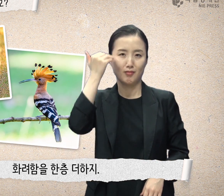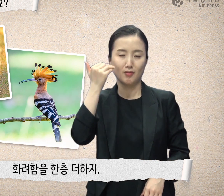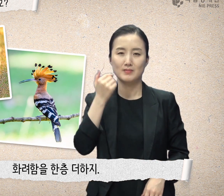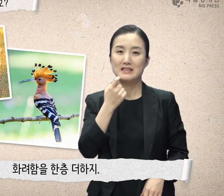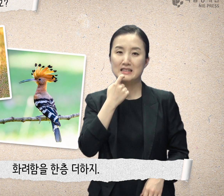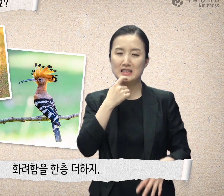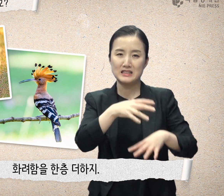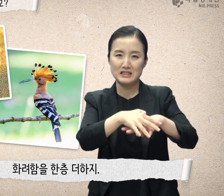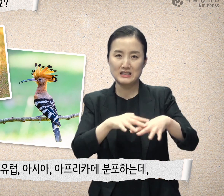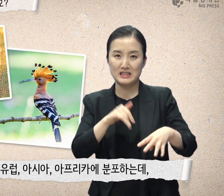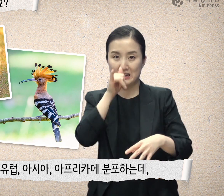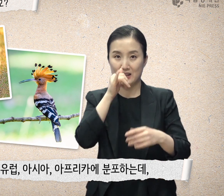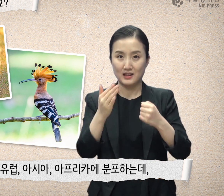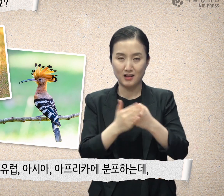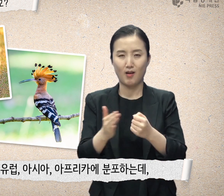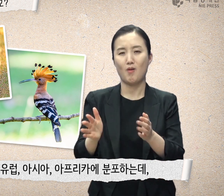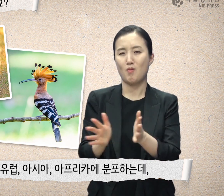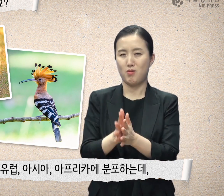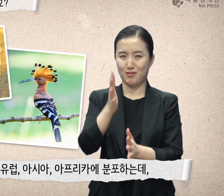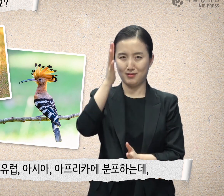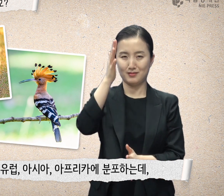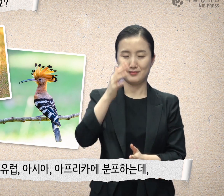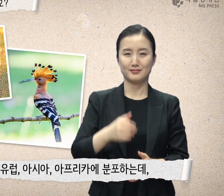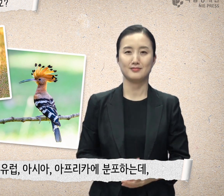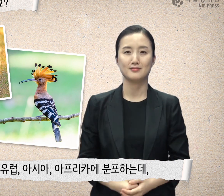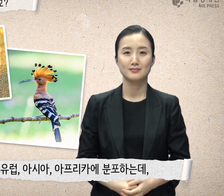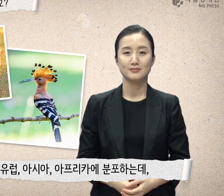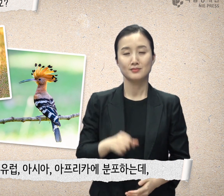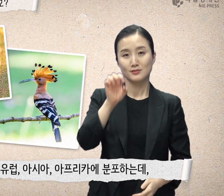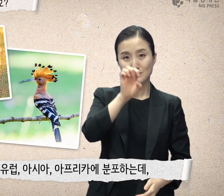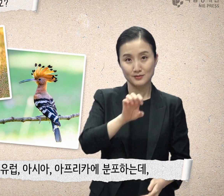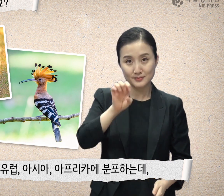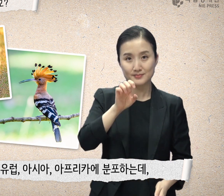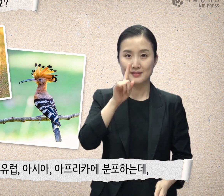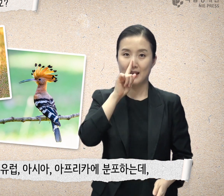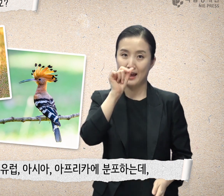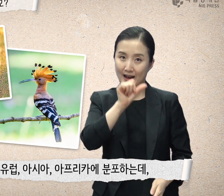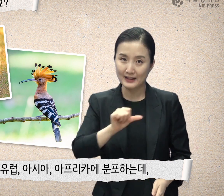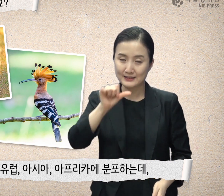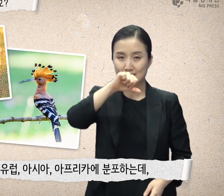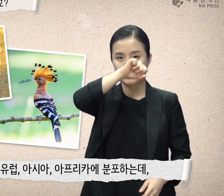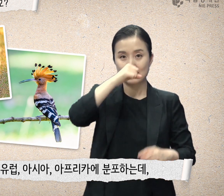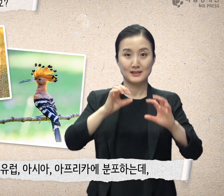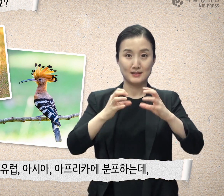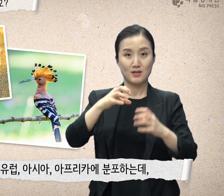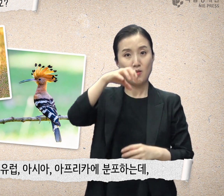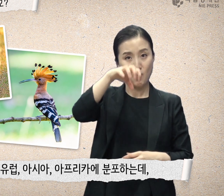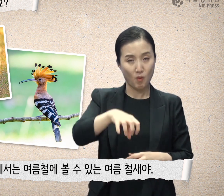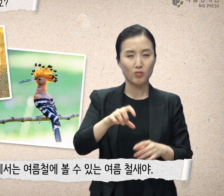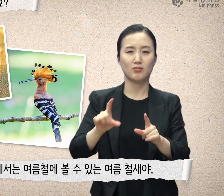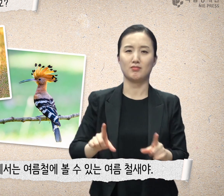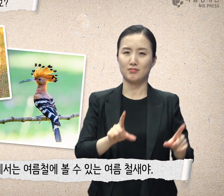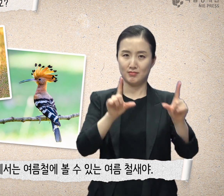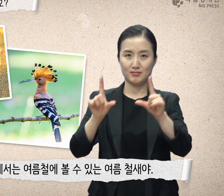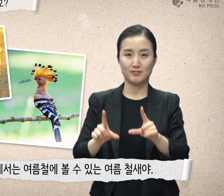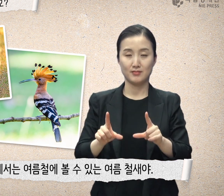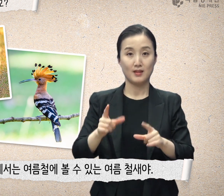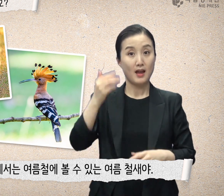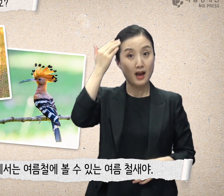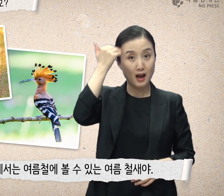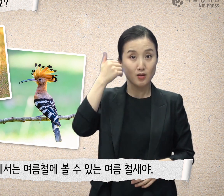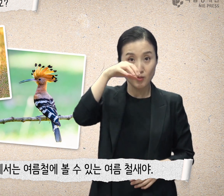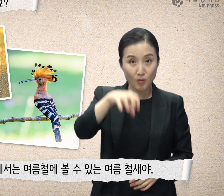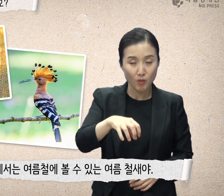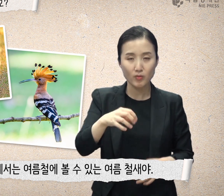하지 후투티 는 유럽 아시아 아프리카에 분포하는데 우리나라에 사는